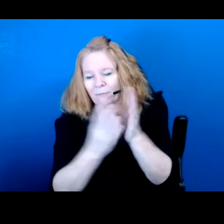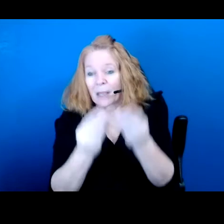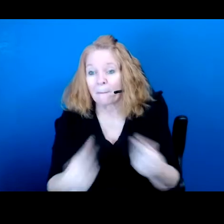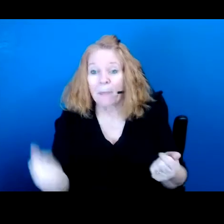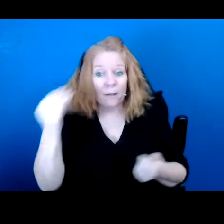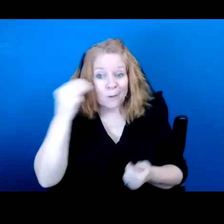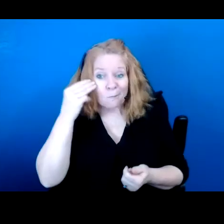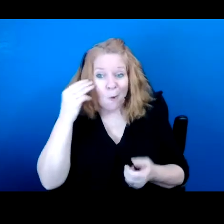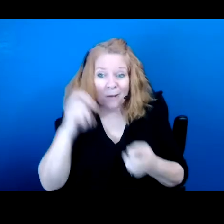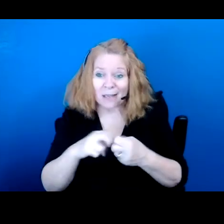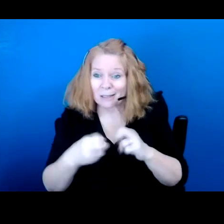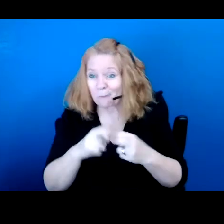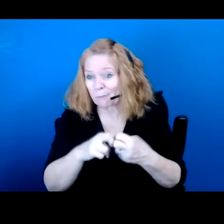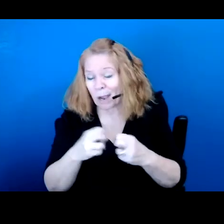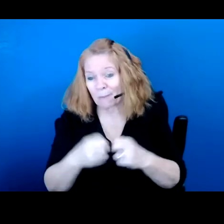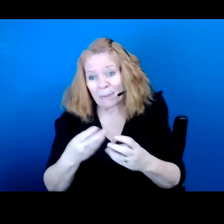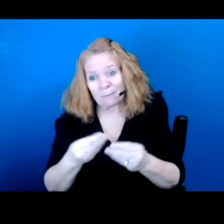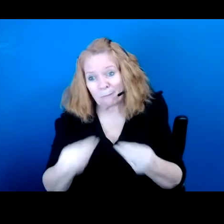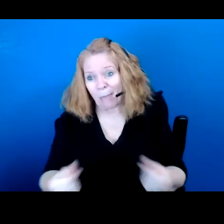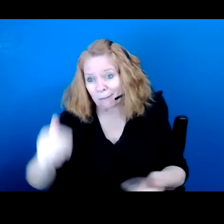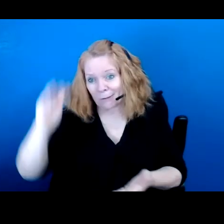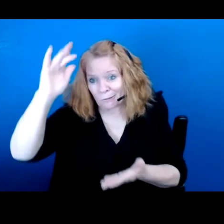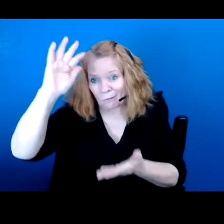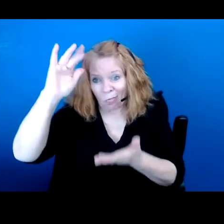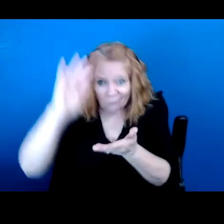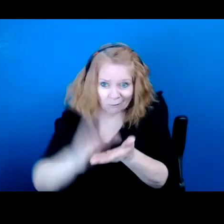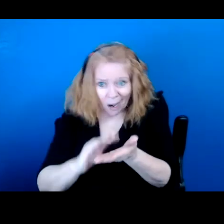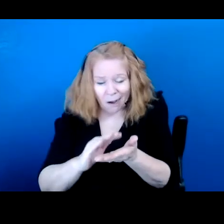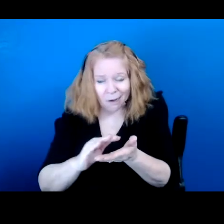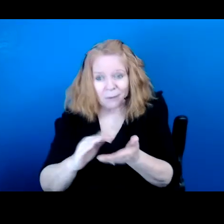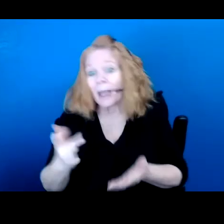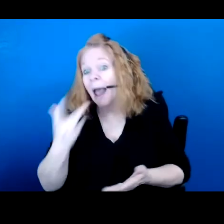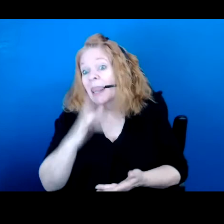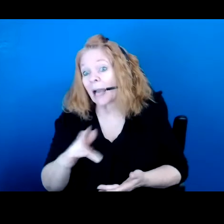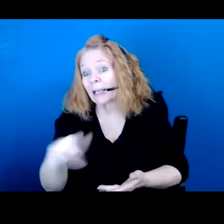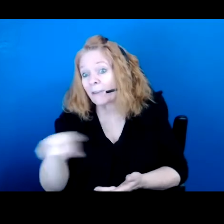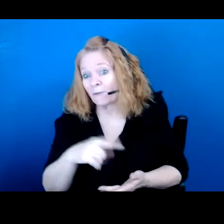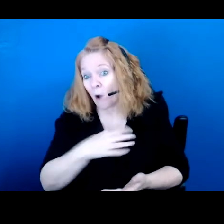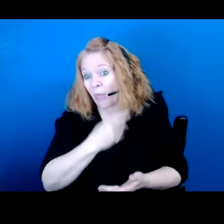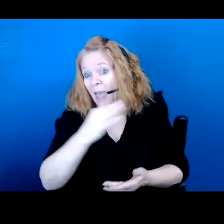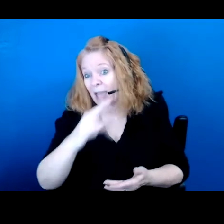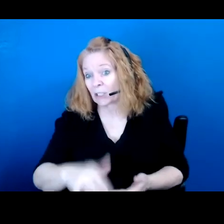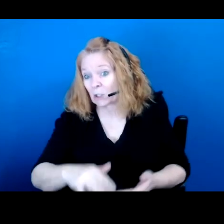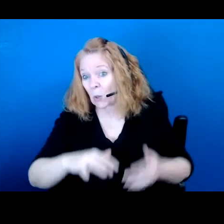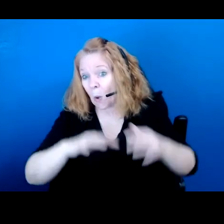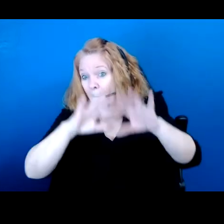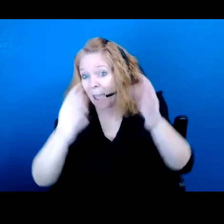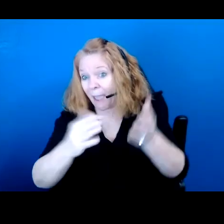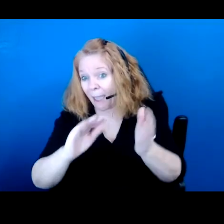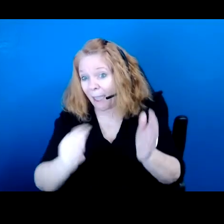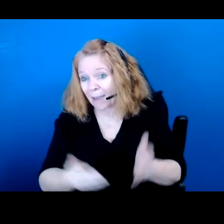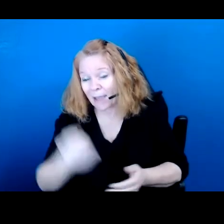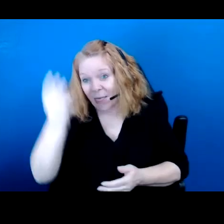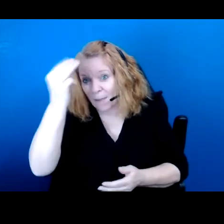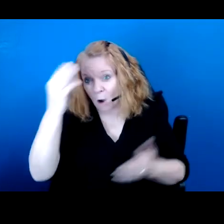papel negro y es una orejita ahora sí moriste diciendo se tiene un